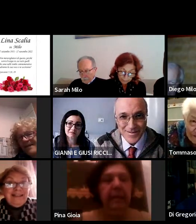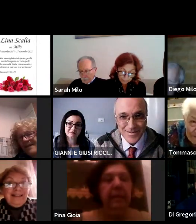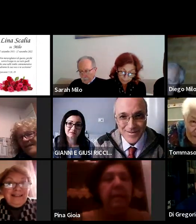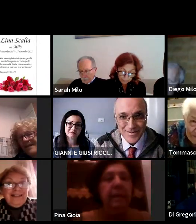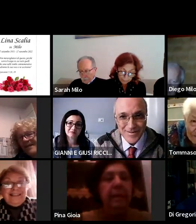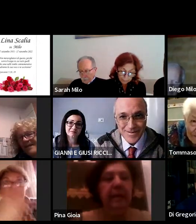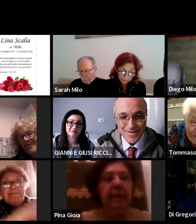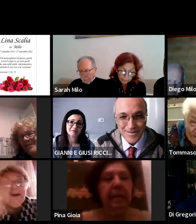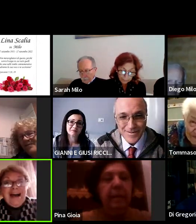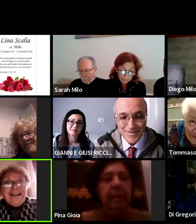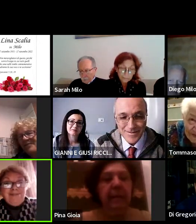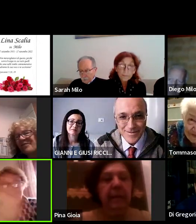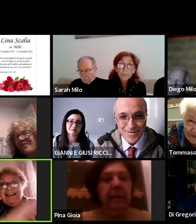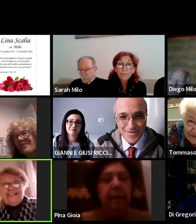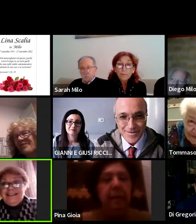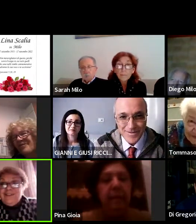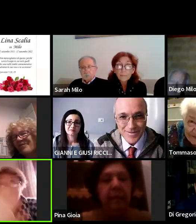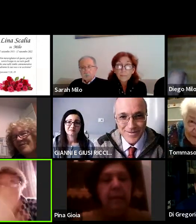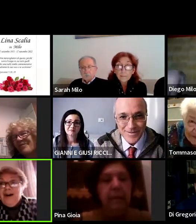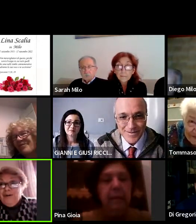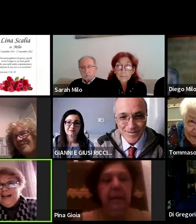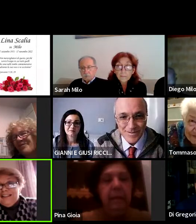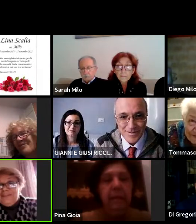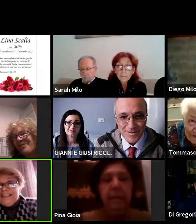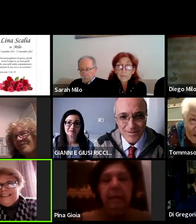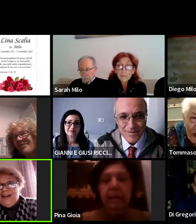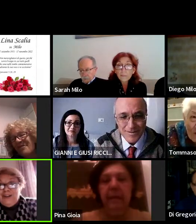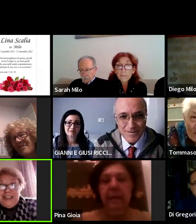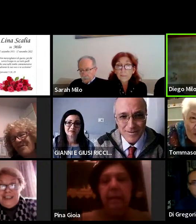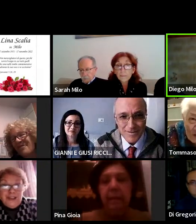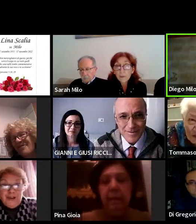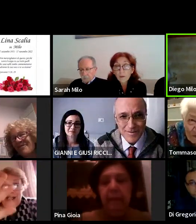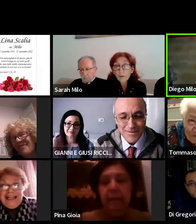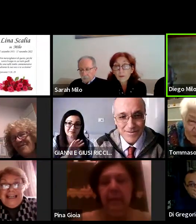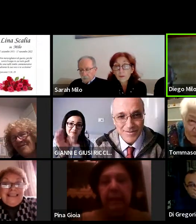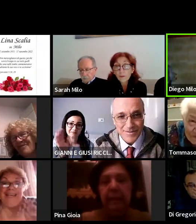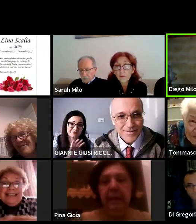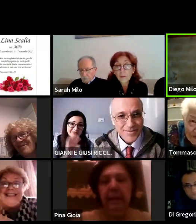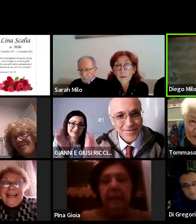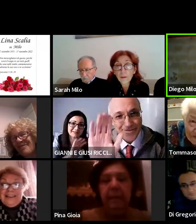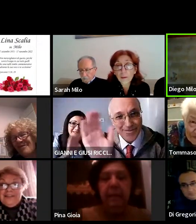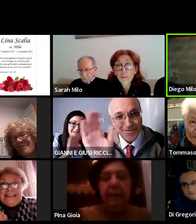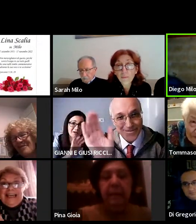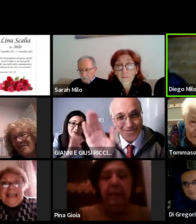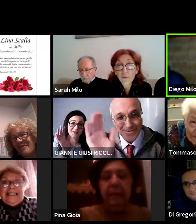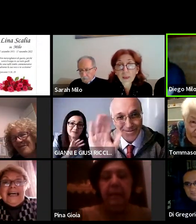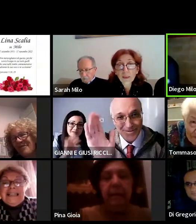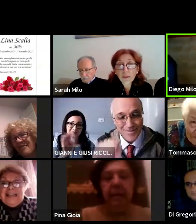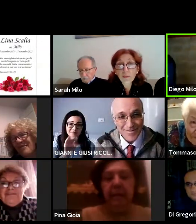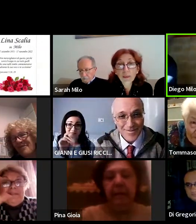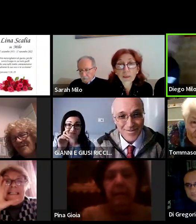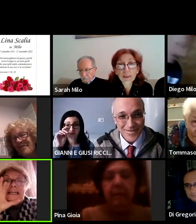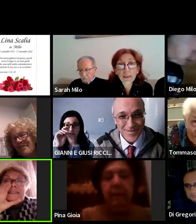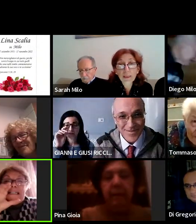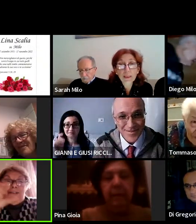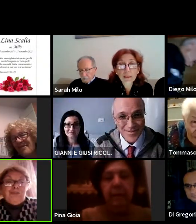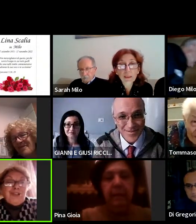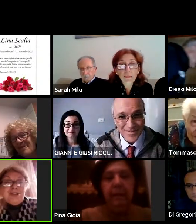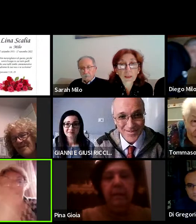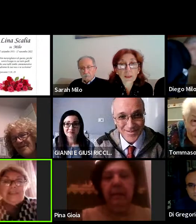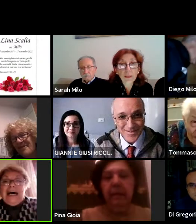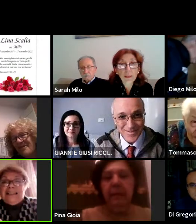eh Tommaso e gegia Ciao anche fratello e tanti altri fratelli anche la famiglia